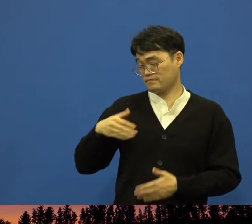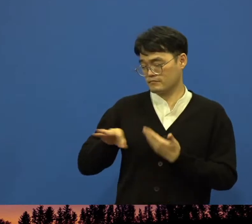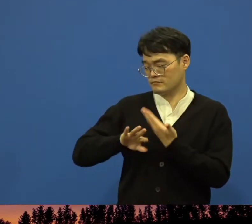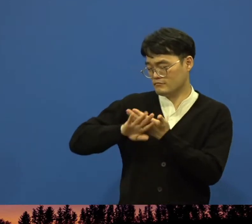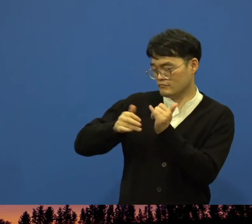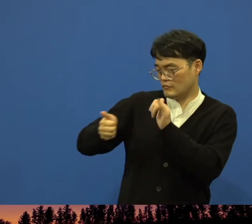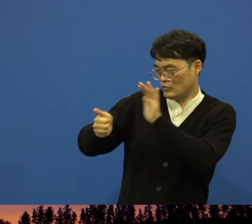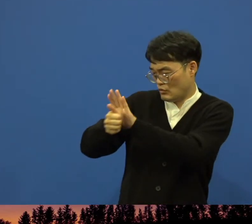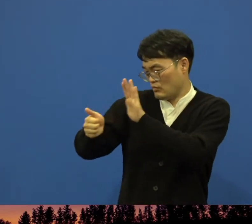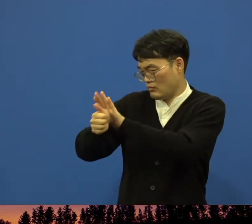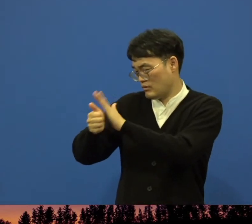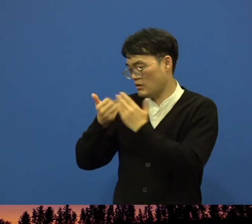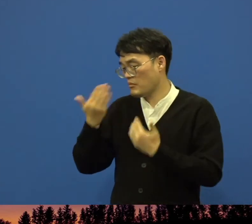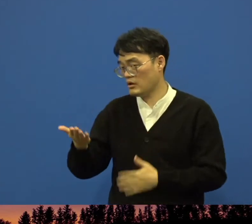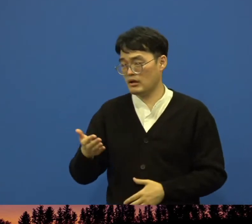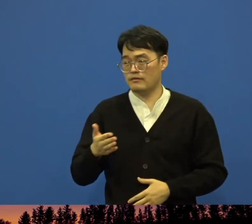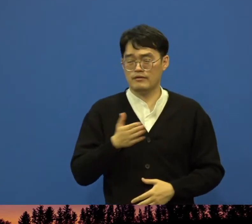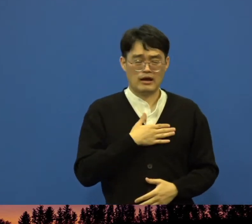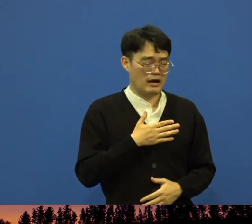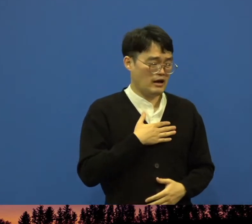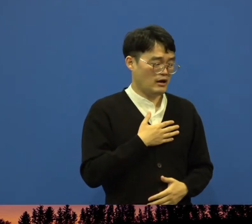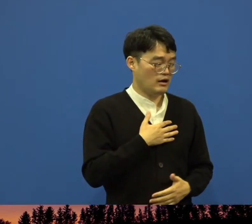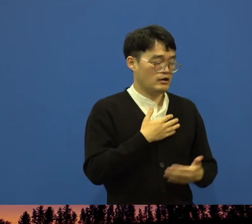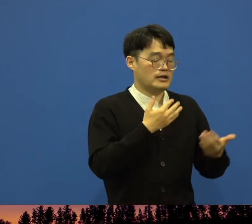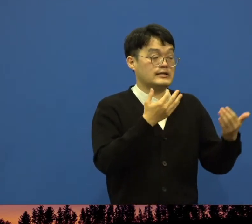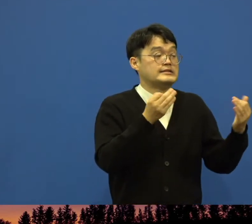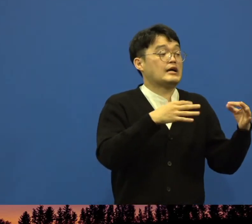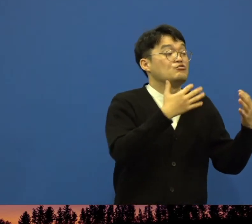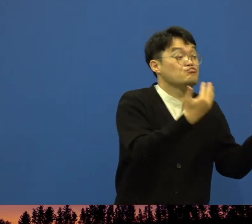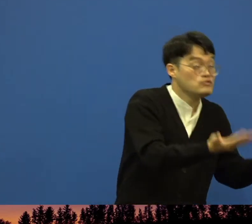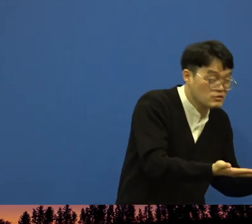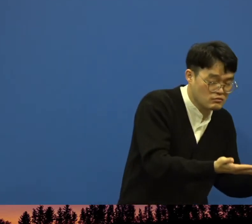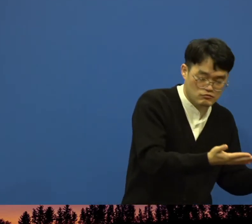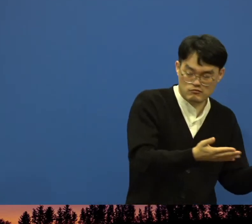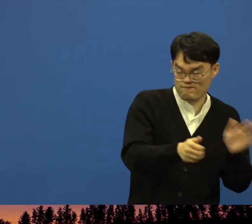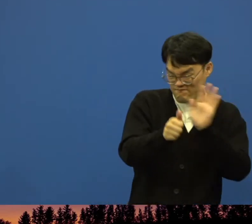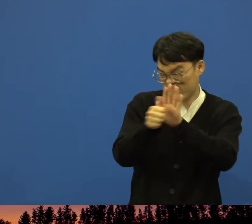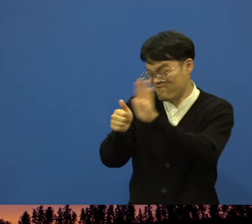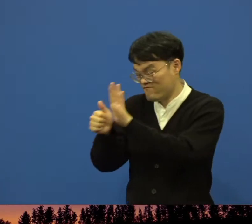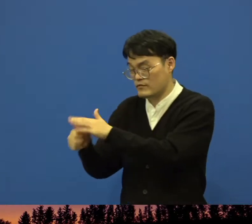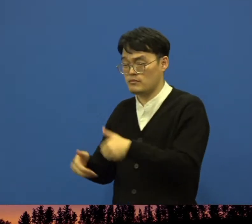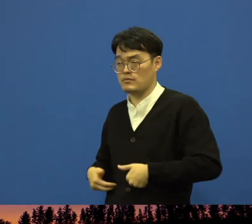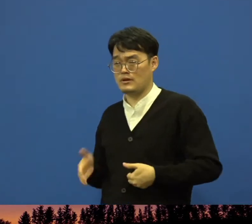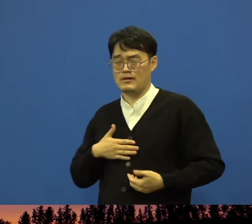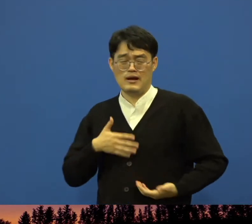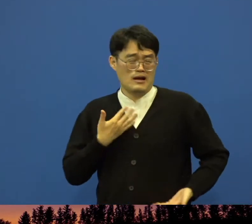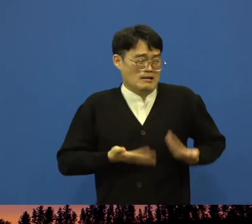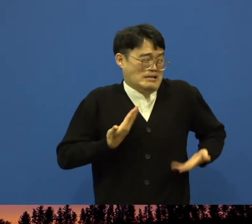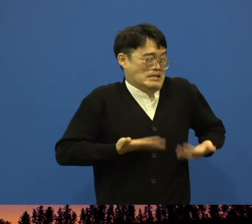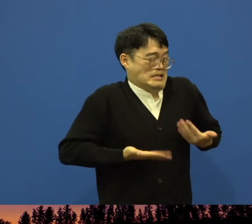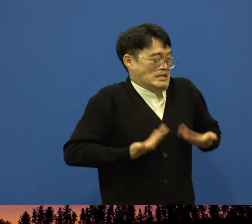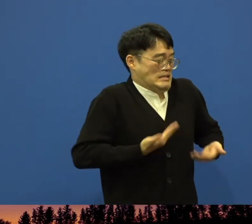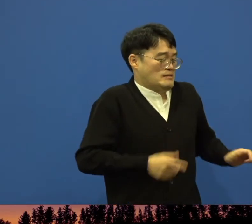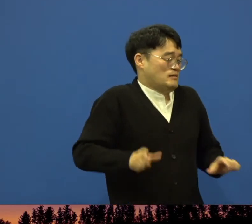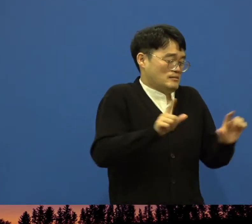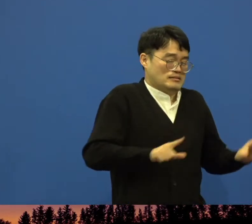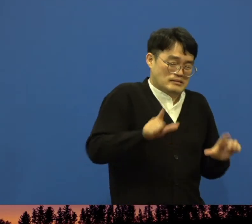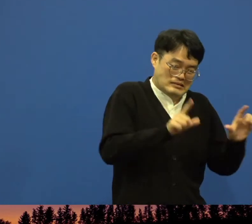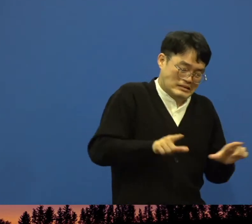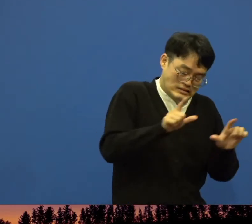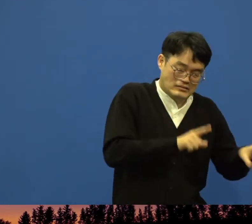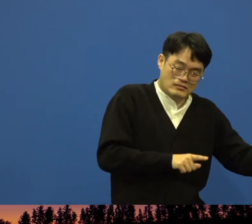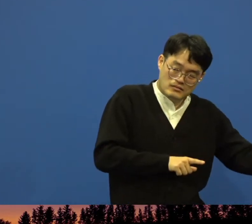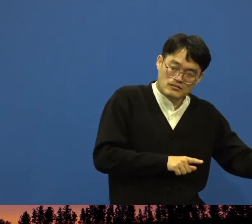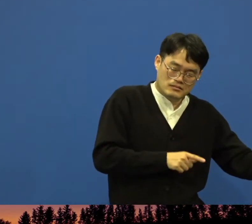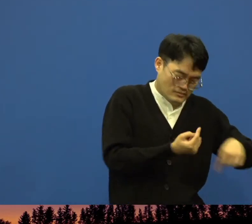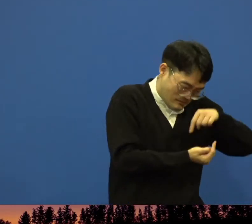내가 한 박자 치고 쉼표를 찍어야지, 그죠? 나도 뭐 정신없이 코에 담배가 나도록 일을 하고 먹고